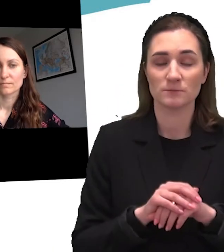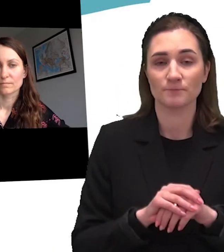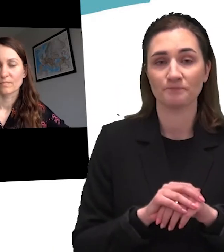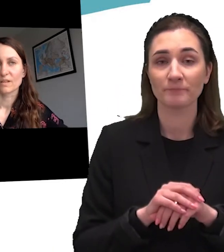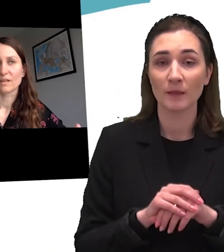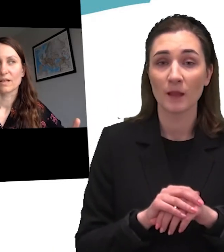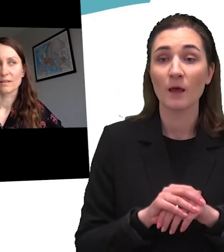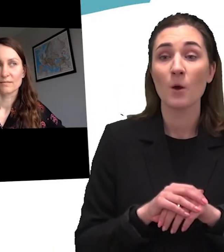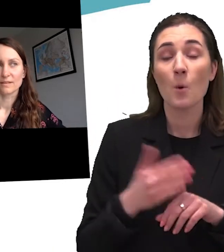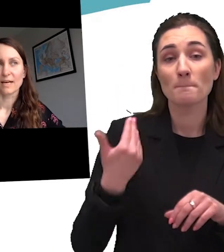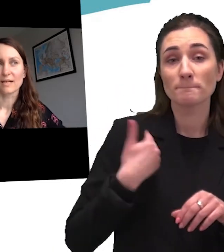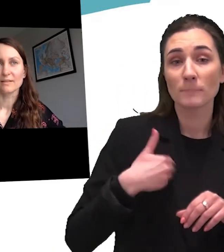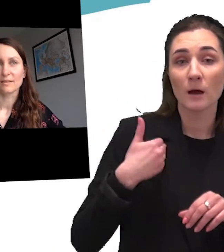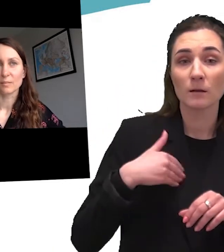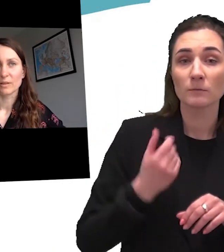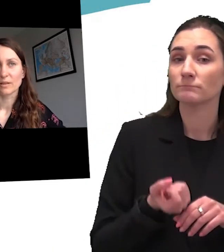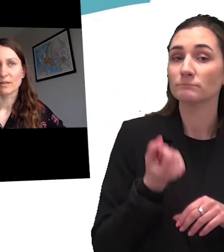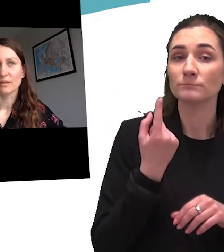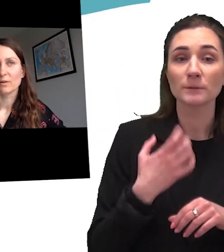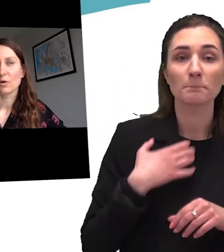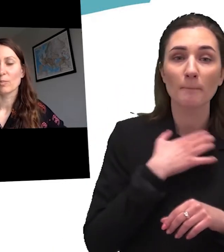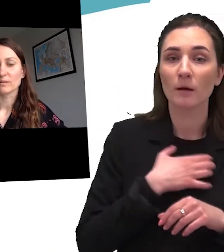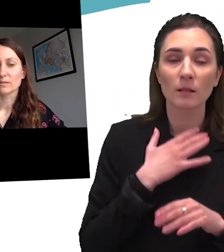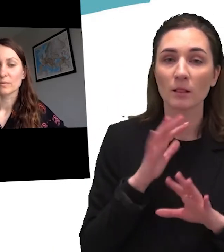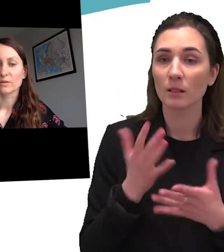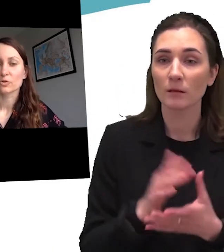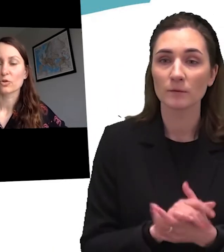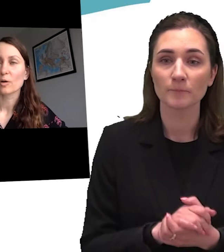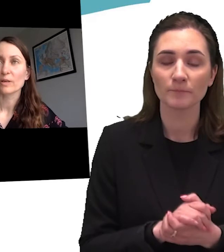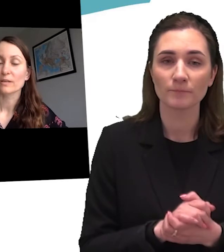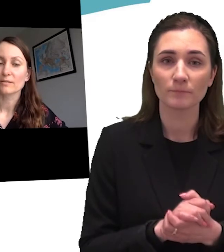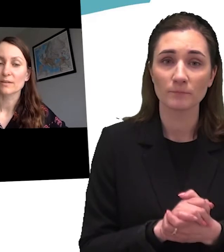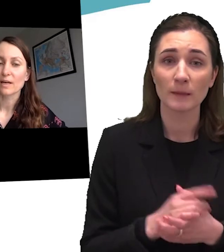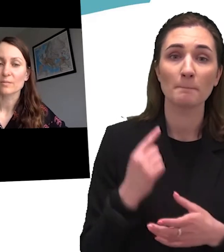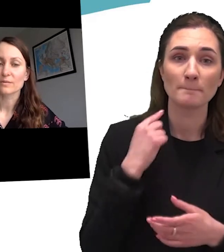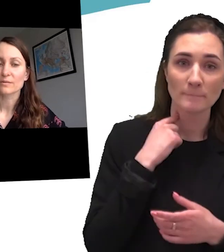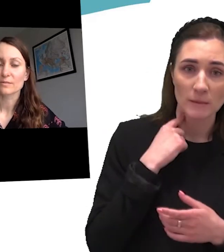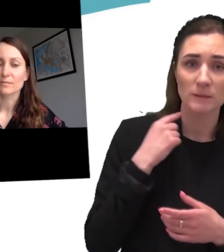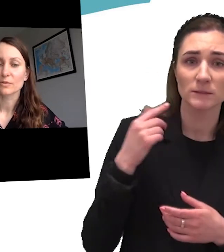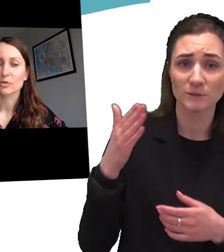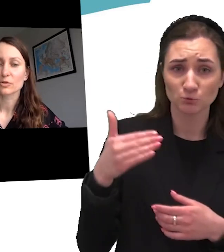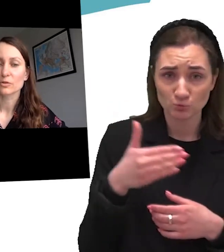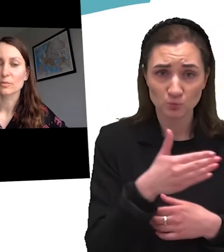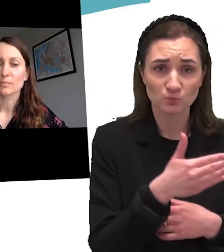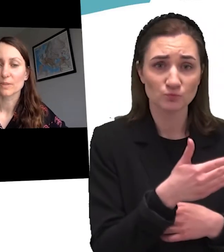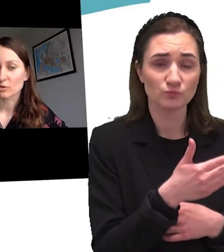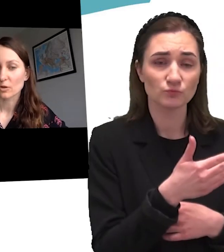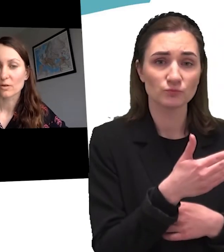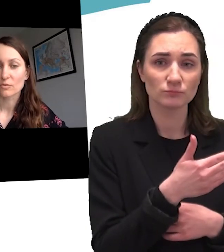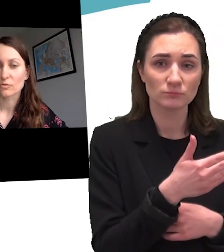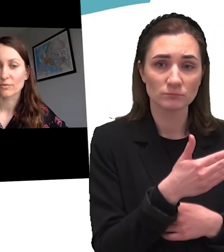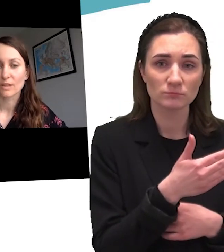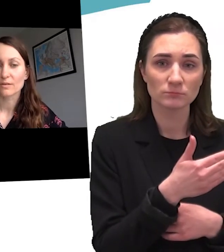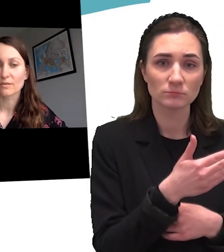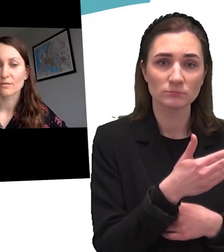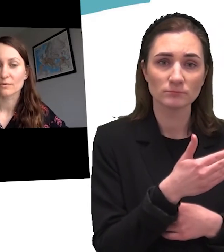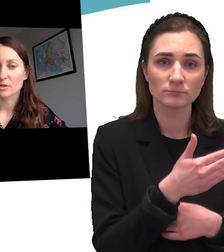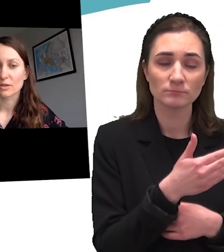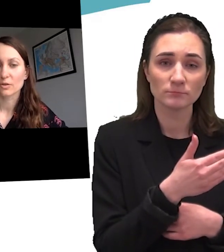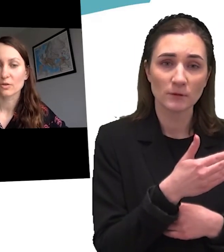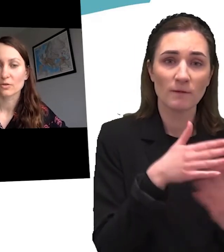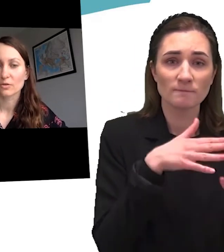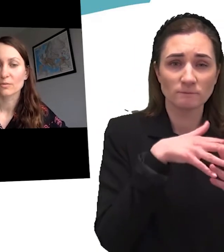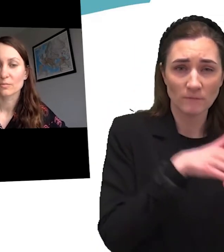angliavandenį. Tai angliavandenį, riebalai, o baltymai iš ko pagrinda vaikams? Iš mėsos, žuvies,